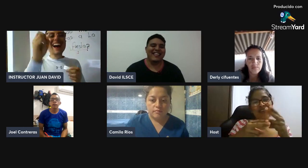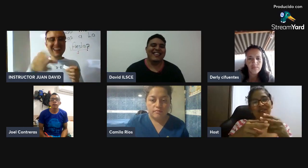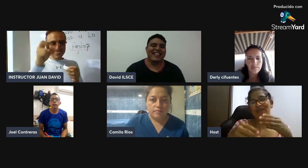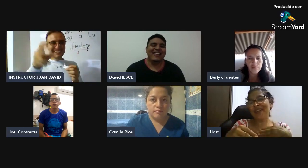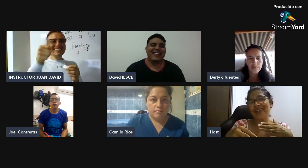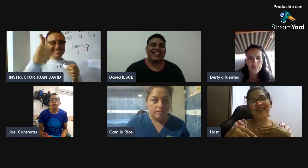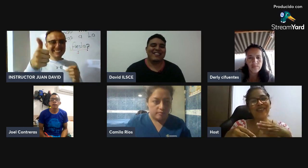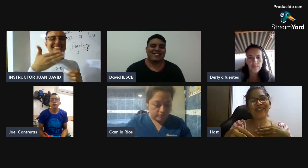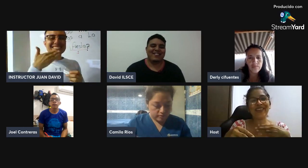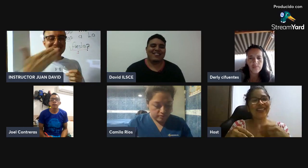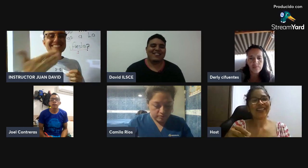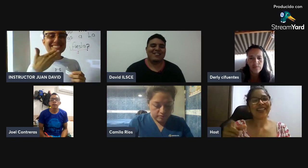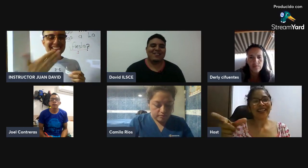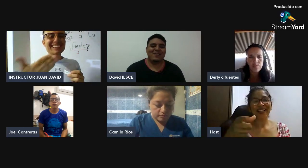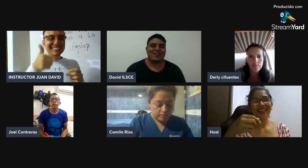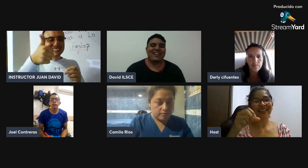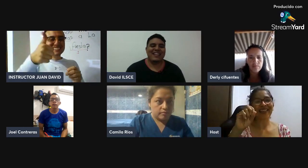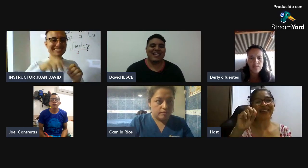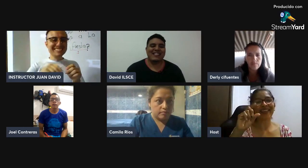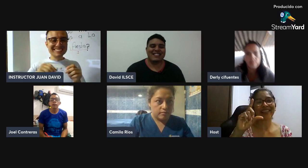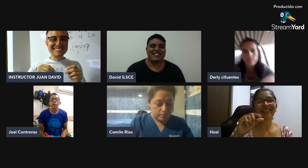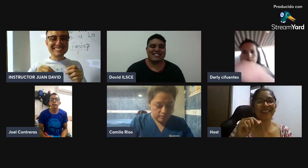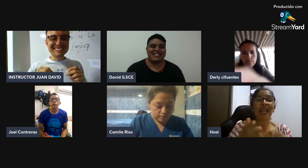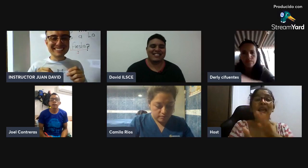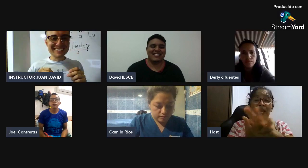listo es este un hombre vale gracias sí